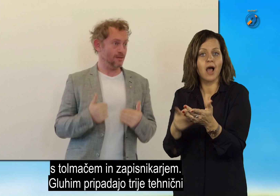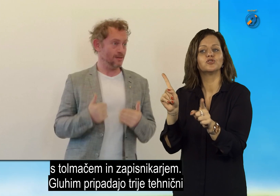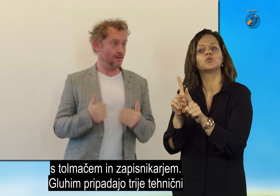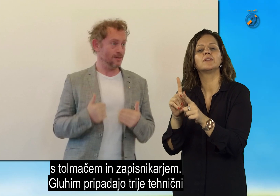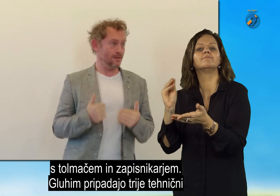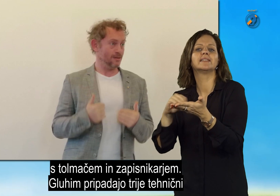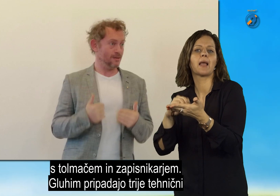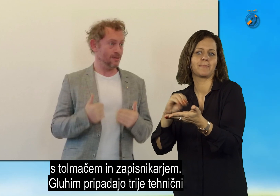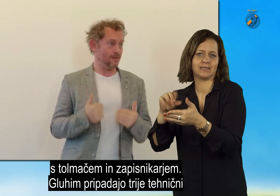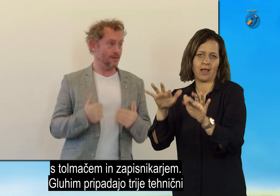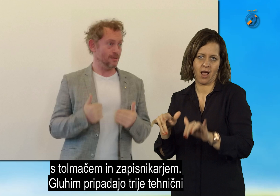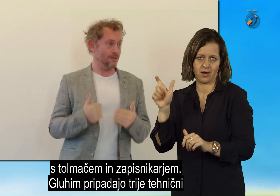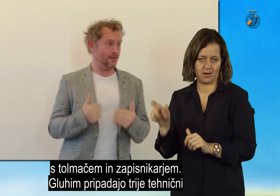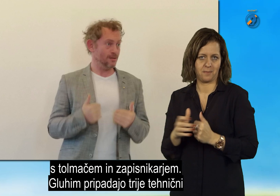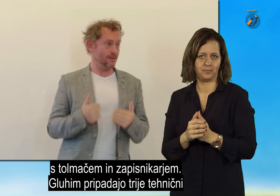in zapisnikarjem.